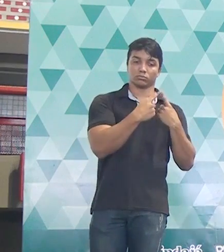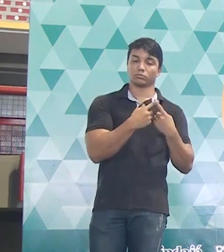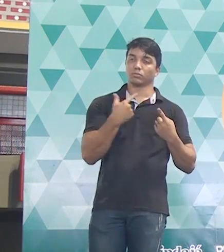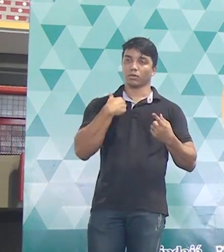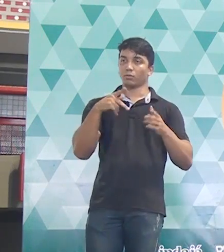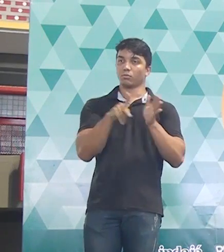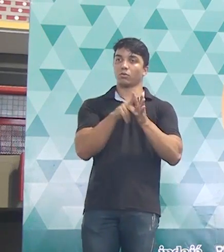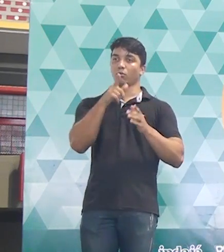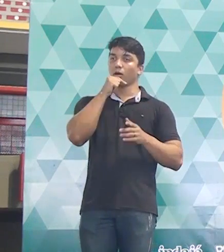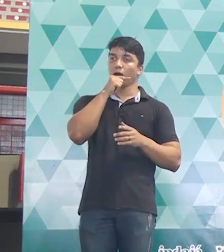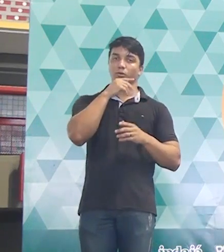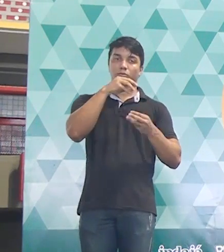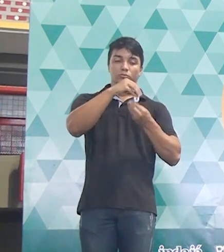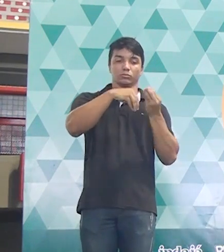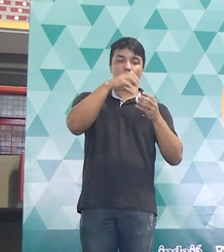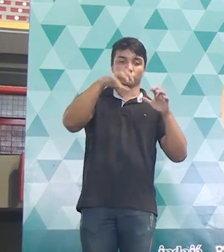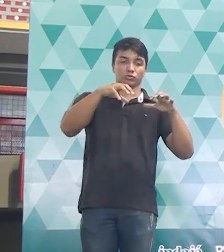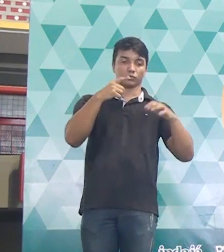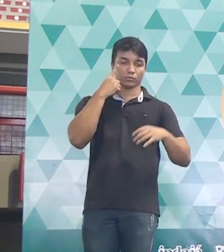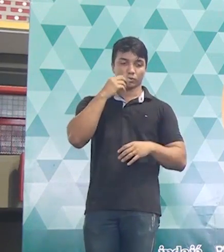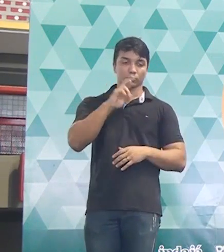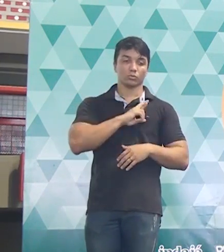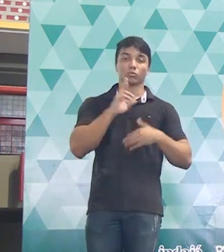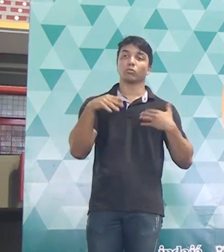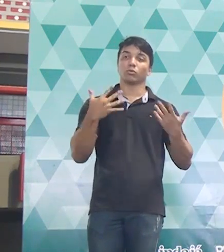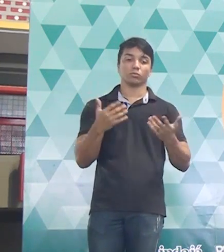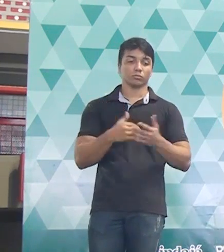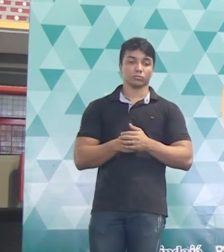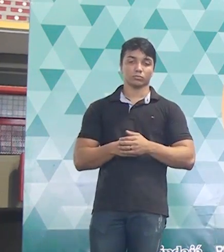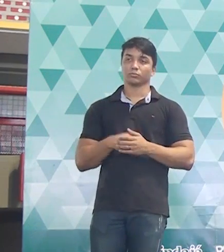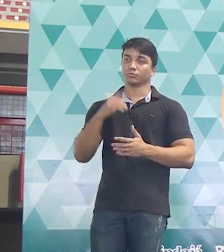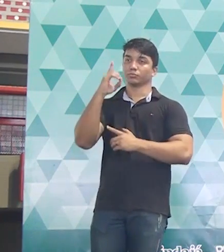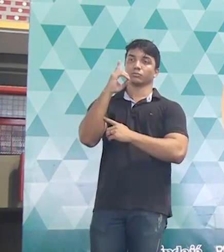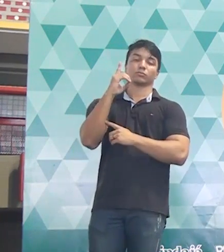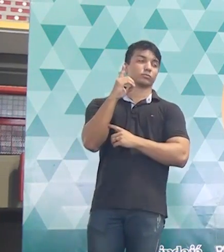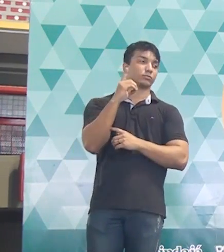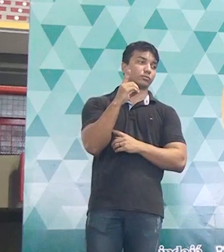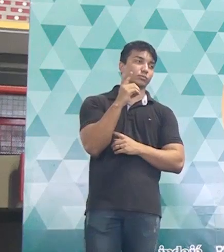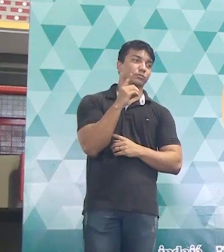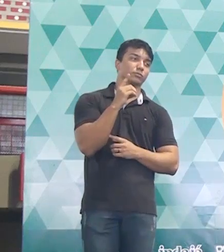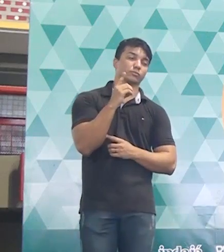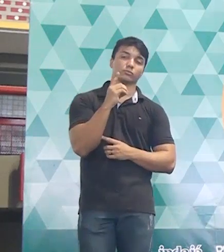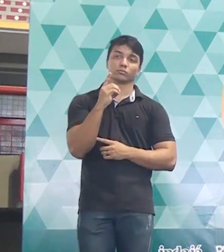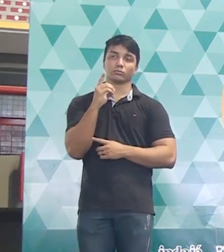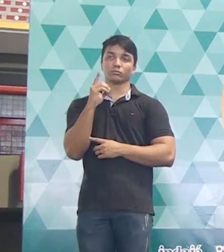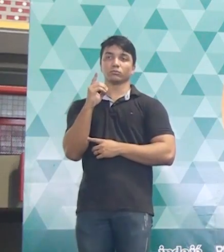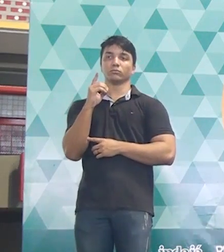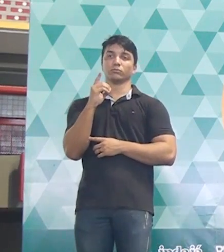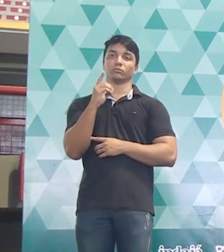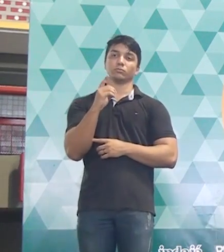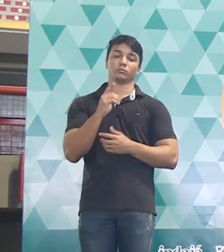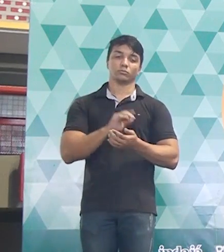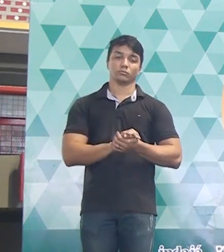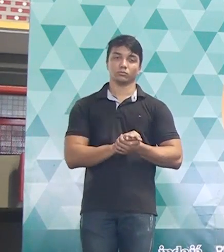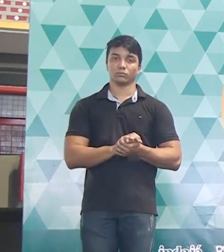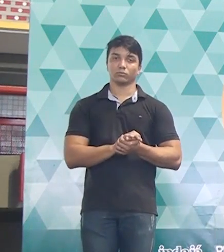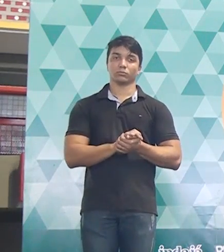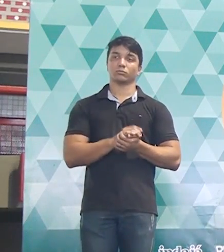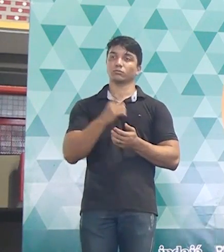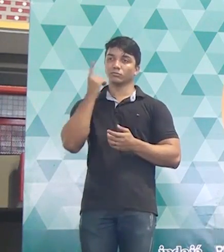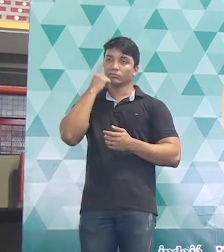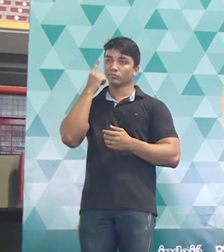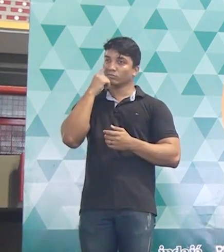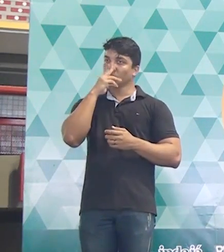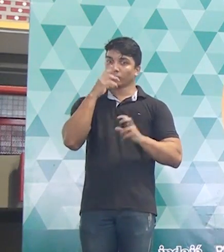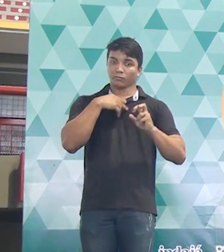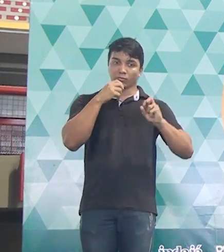às águas das chuvas. Resposta correta, D de dado. Você viu de qual esforço você precisou